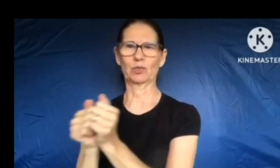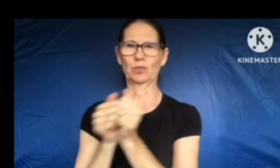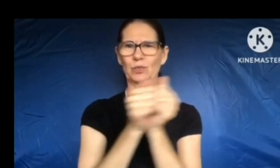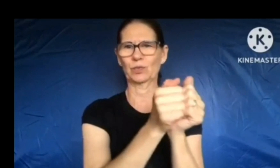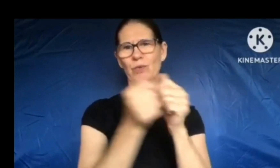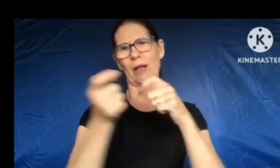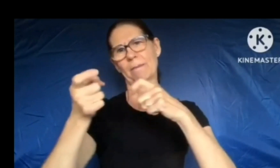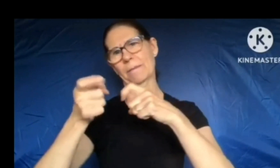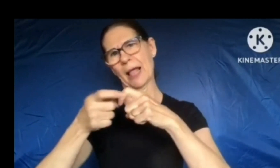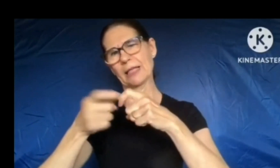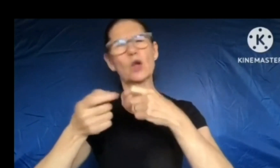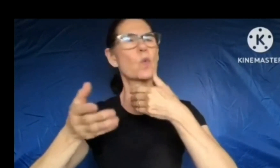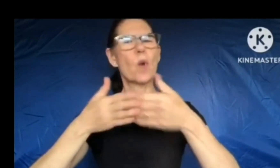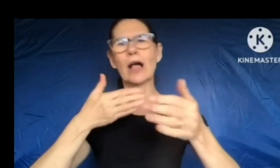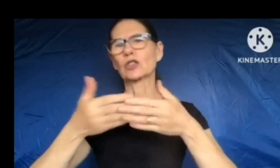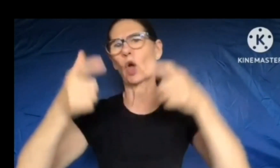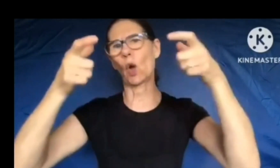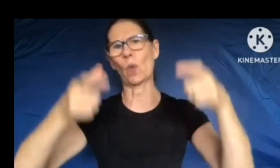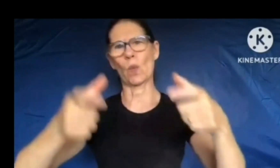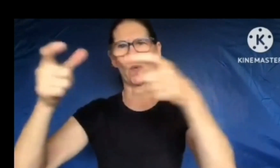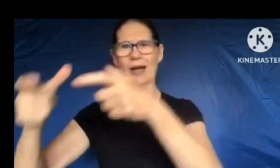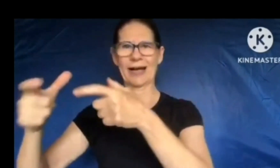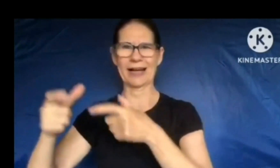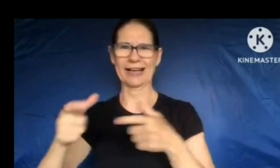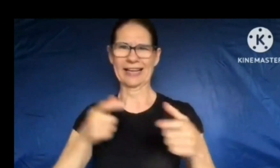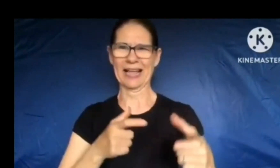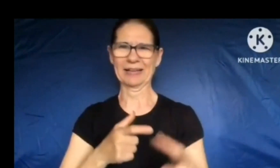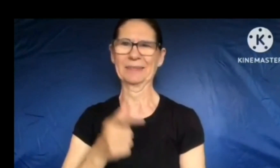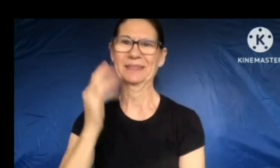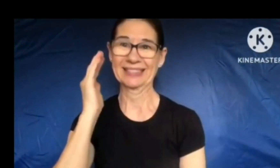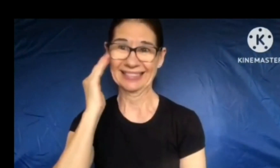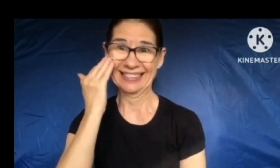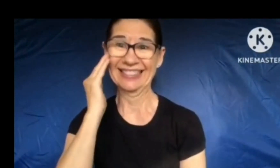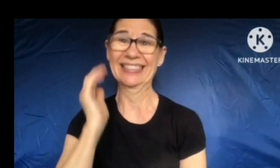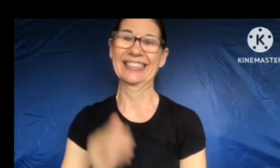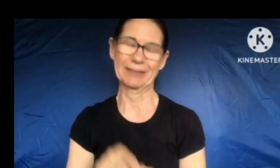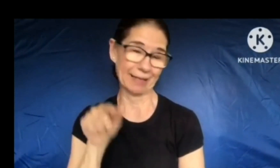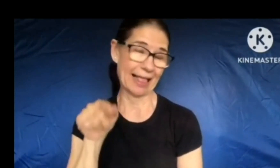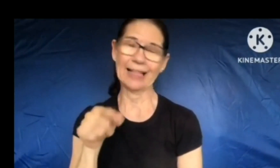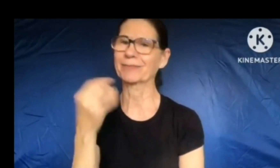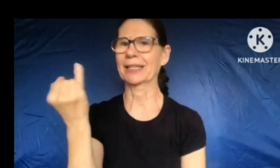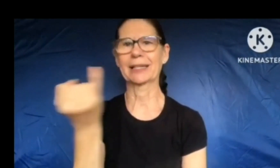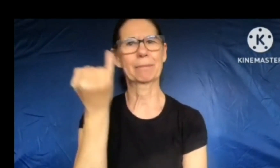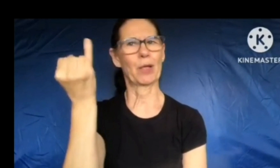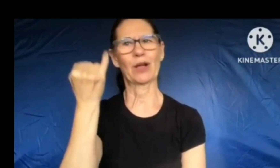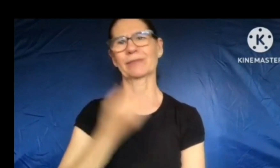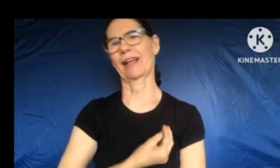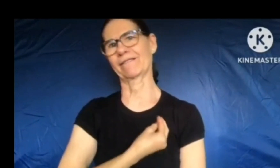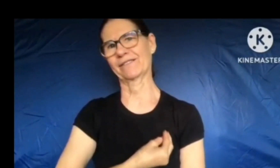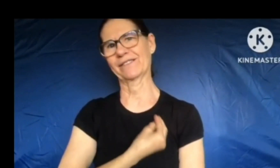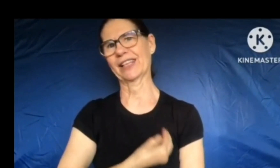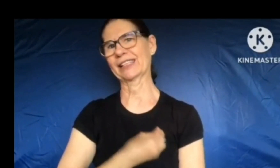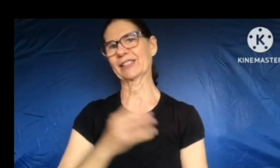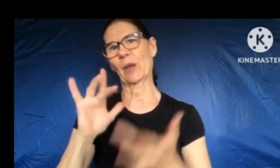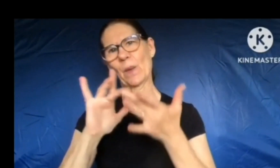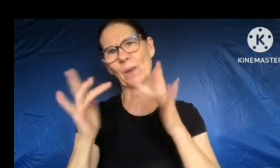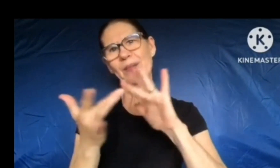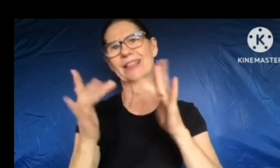A minha filha vai junto para esses lugares, para qualquer lugar que eu precisar. Entenderam? É muito importante na